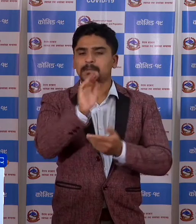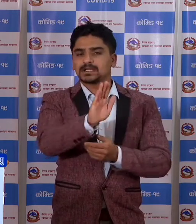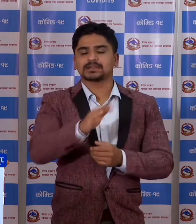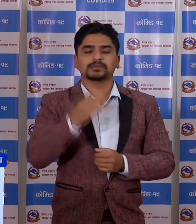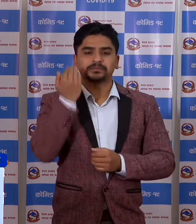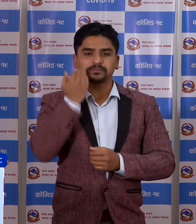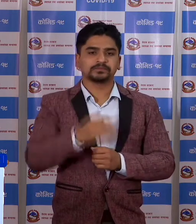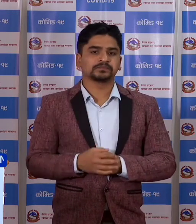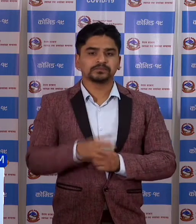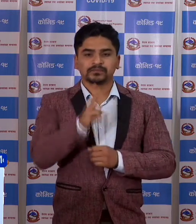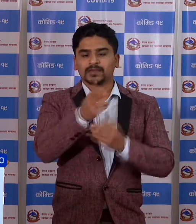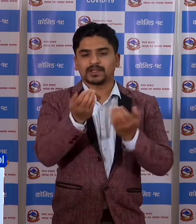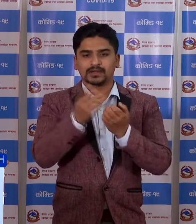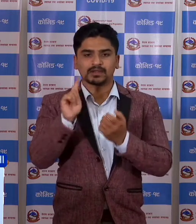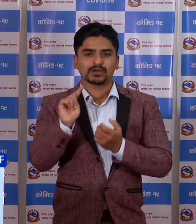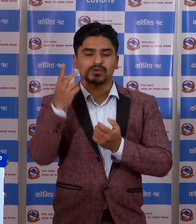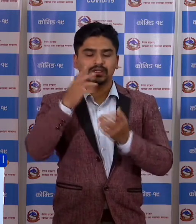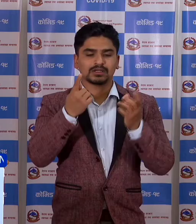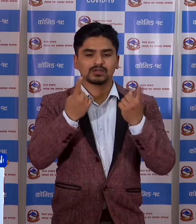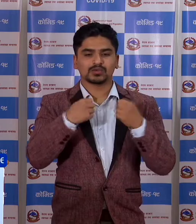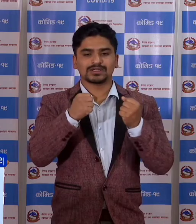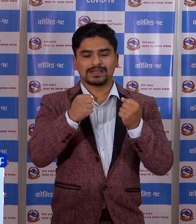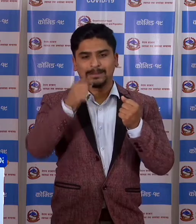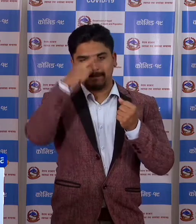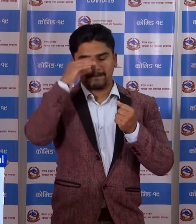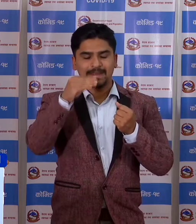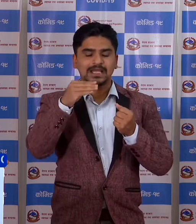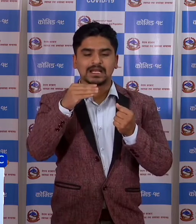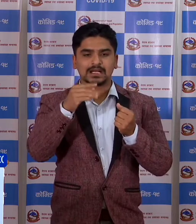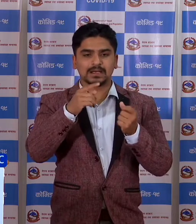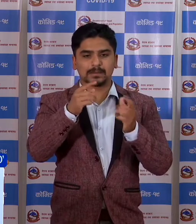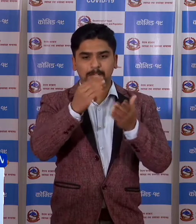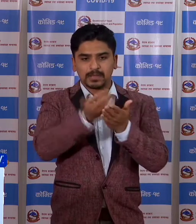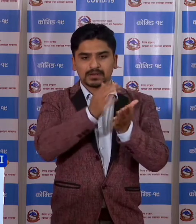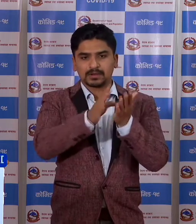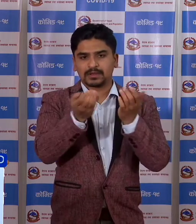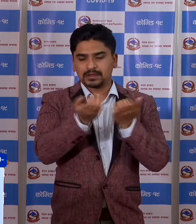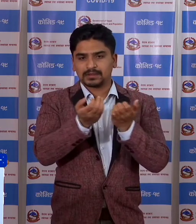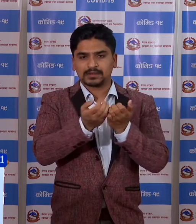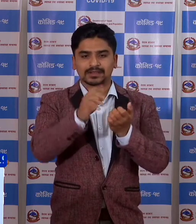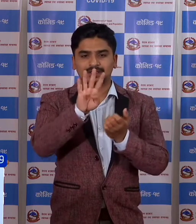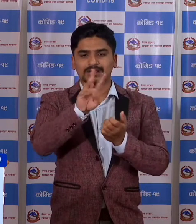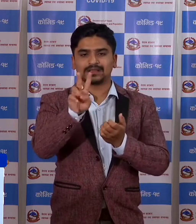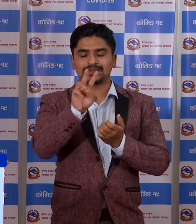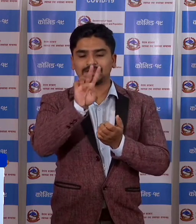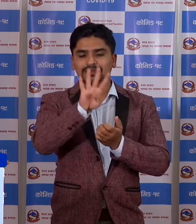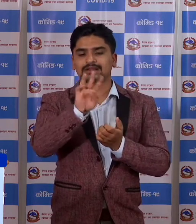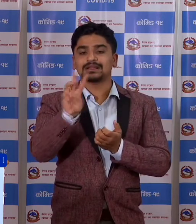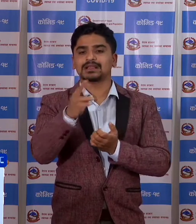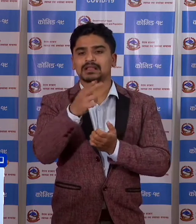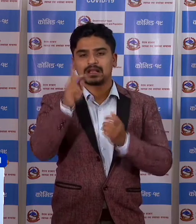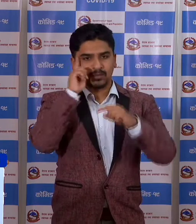हुनुहुन्छ। त्यसै गरी कर्णाली स्वास्थ्य विज्ञान प्रतिष्ठानमा गरिएको परीक्षणमा 43 जनाको पोजिटिभ आएको